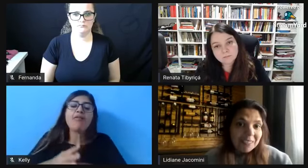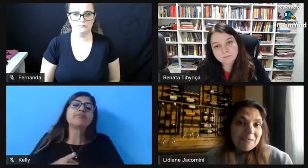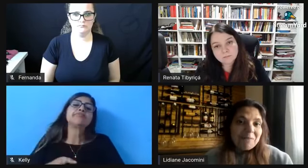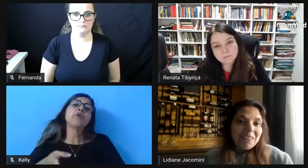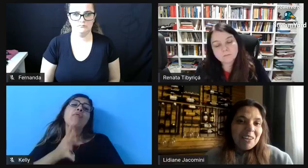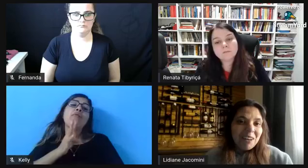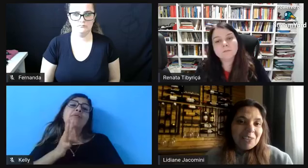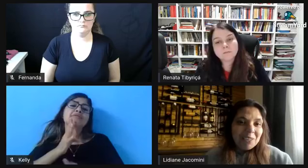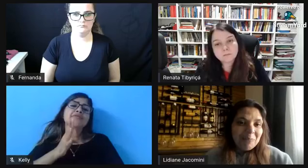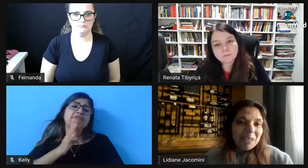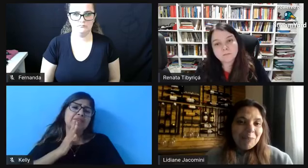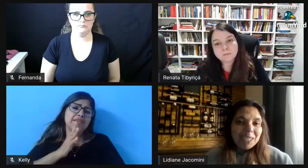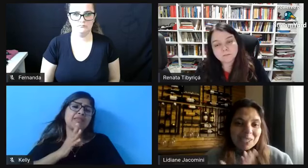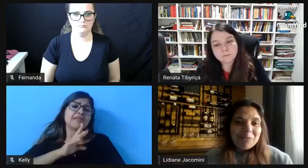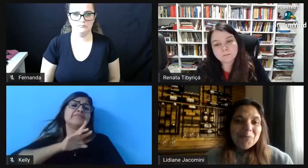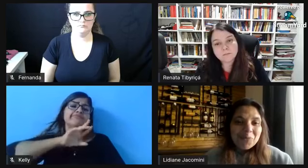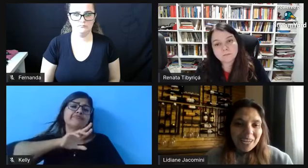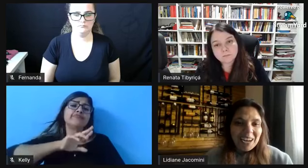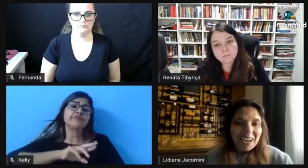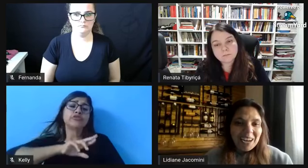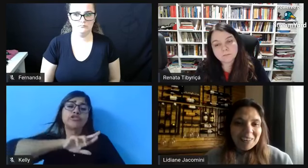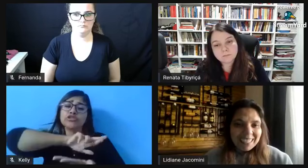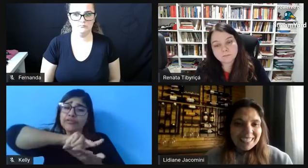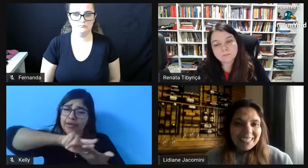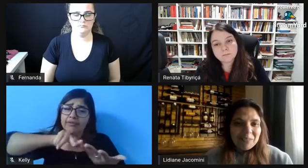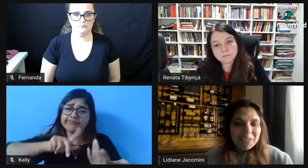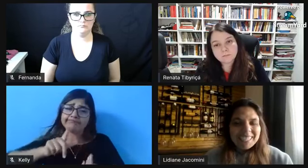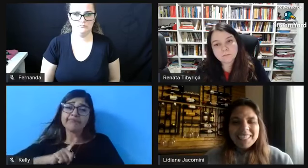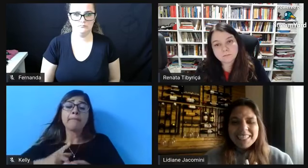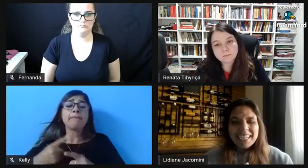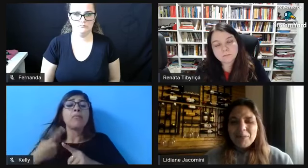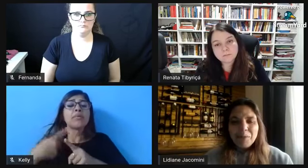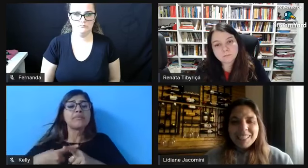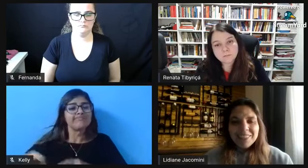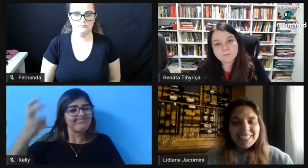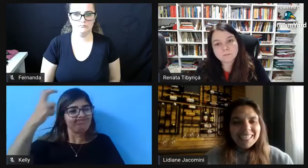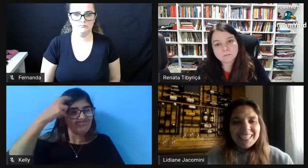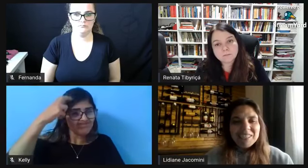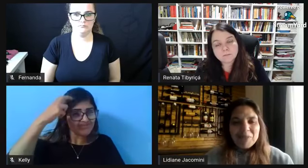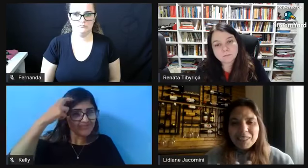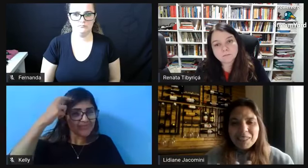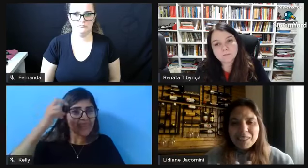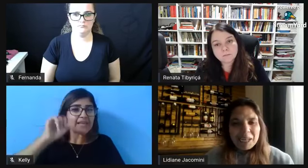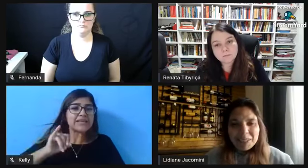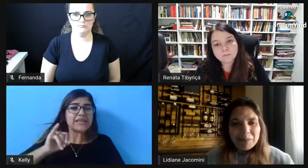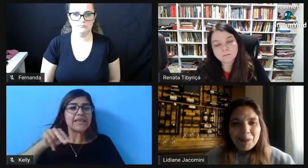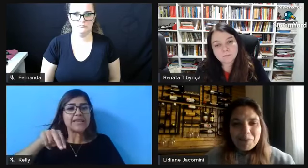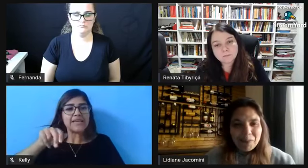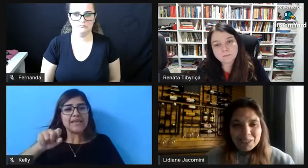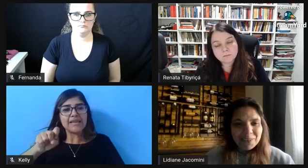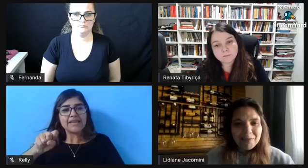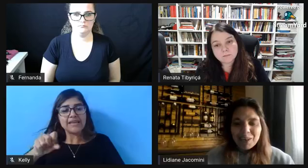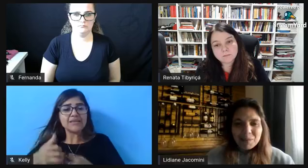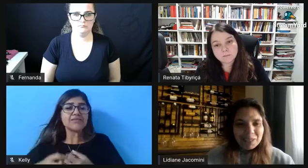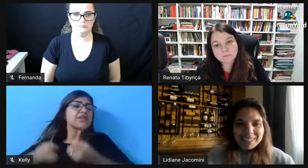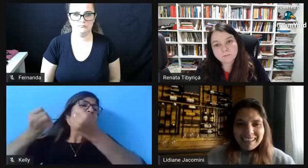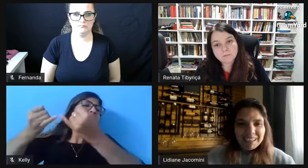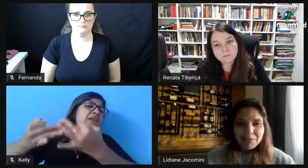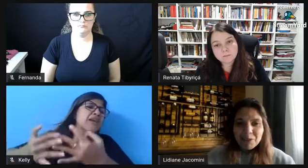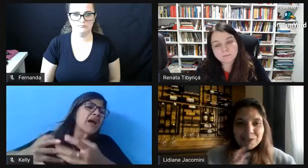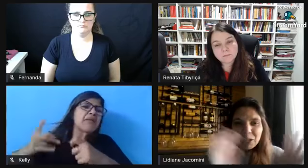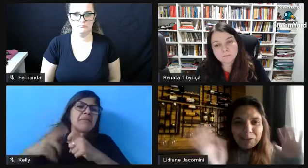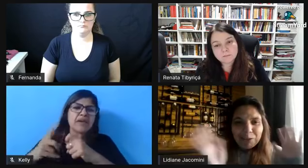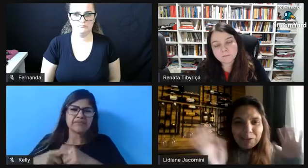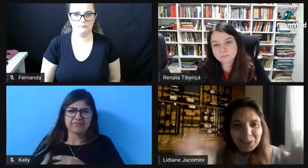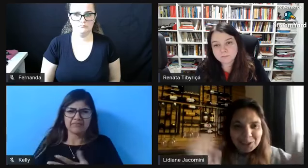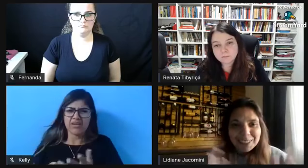existe. Eu acho que é mais uma questão cultural, né? Porque se a gente chegar numa perícia do INSS e começar a bater papo com o médico, ele vai olhar para a nossa cara